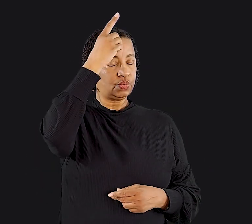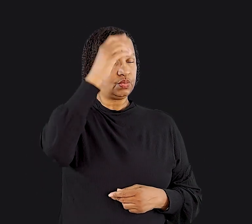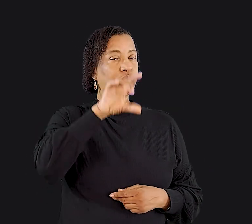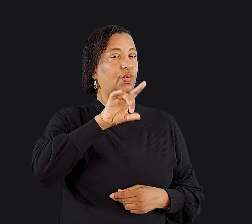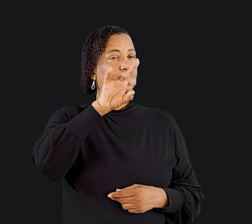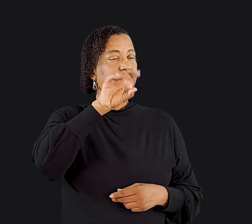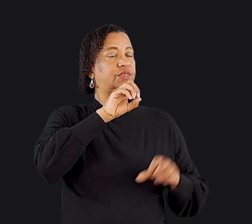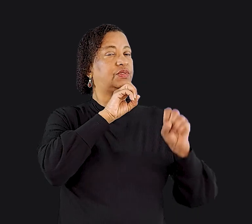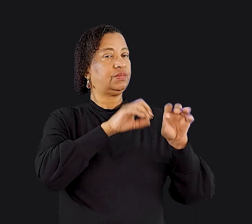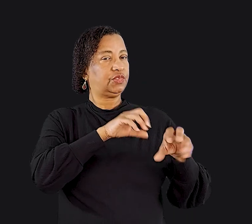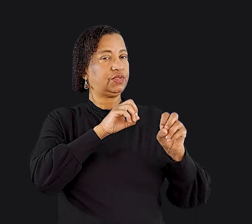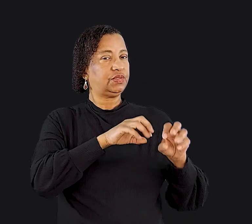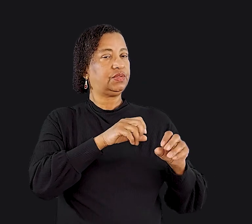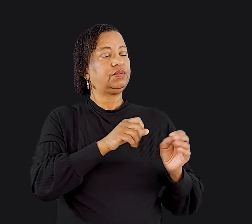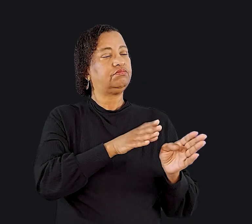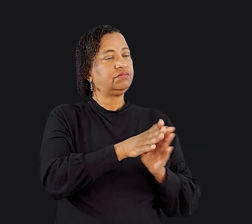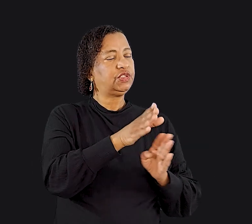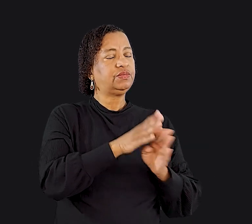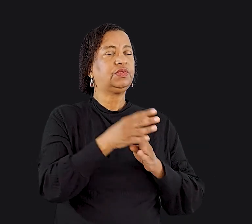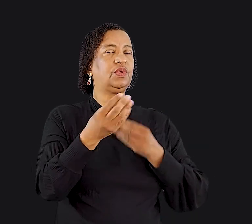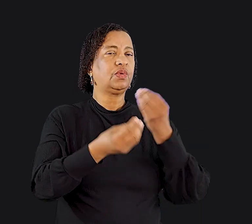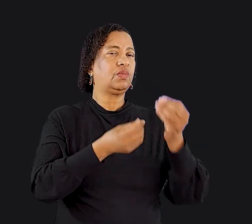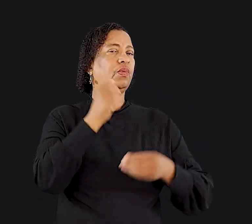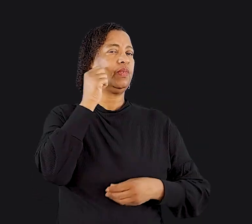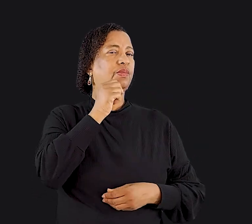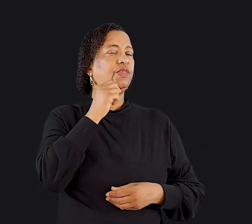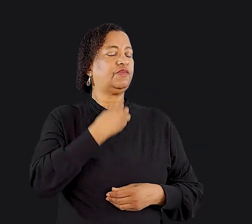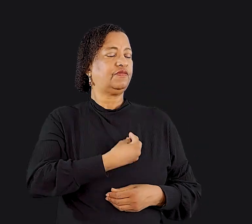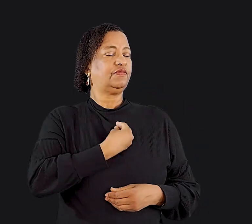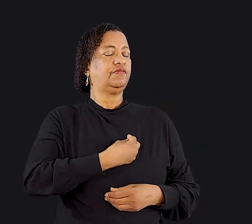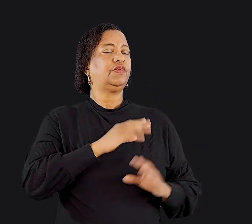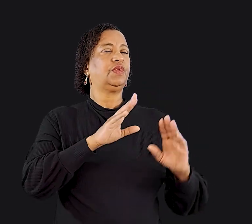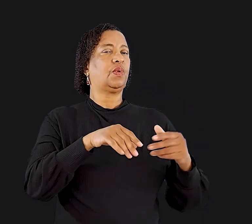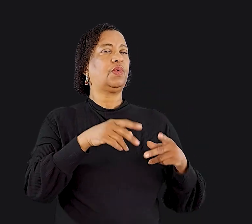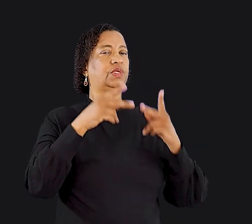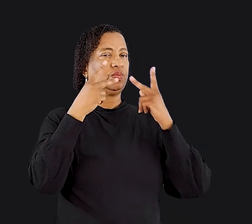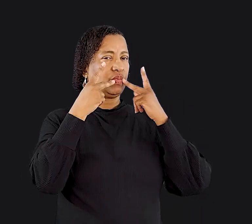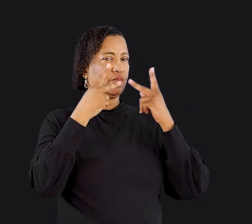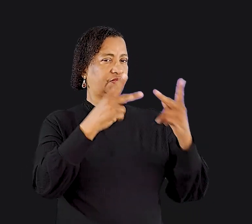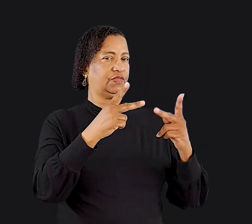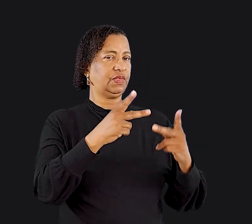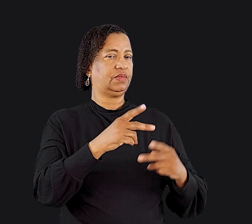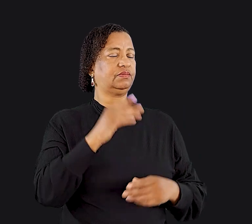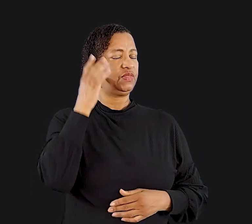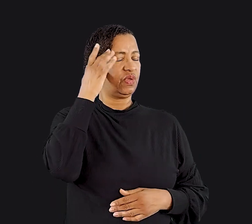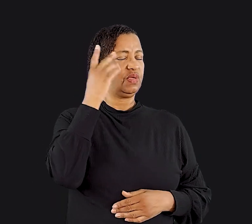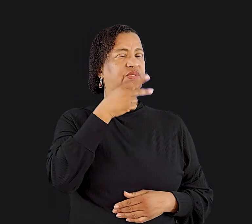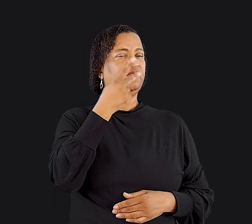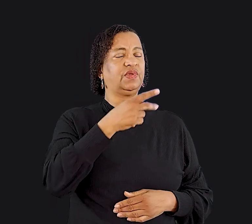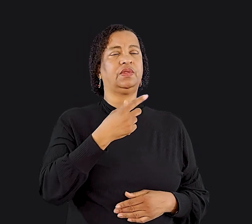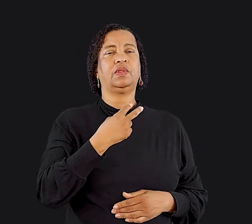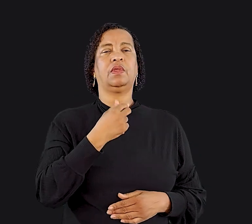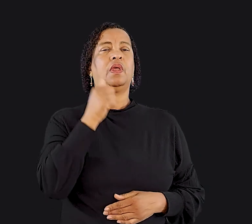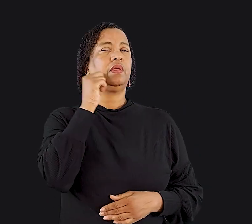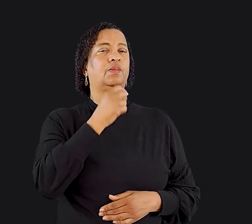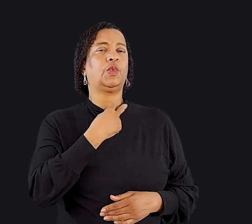Ele instruiu em como elas devem estar quando profetizarem. Eu não acho que ele esteja falando que a mulher não pode